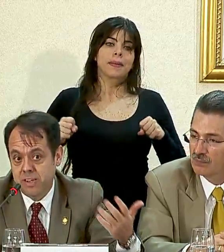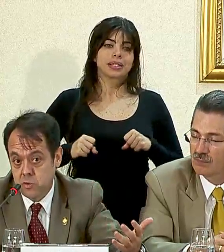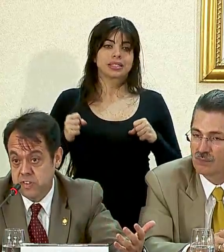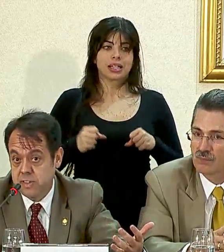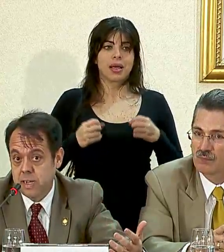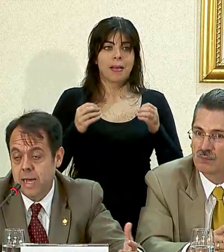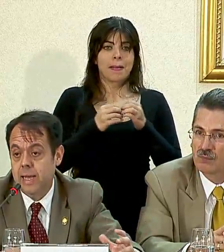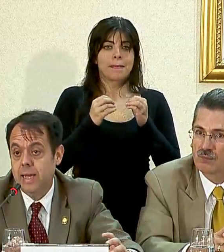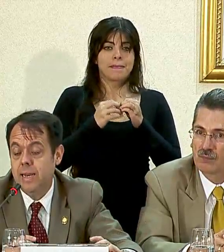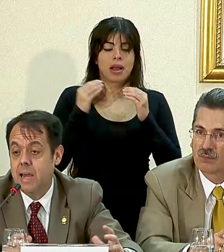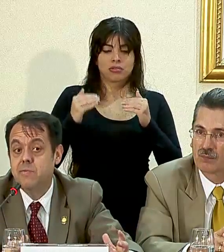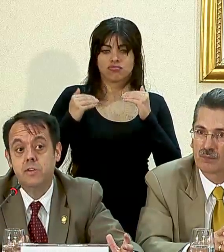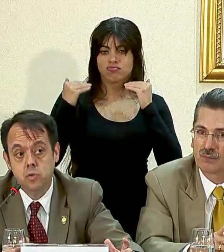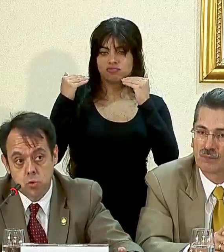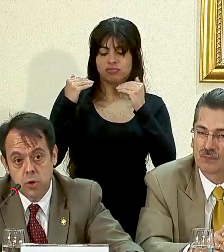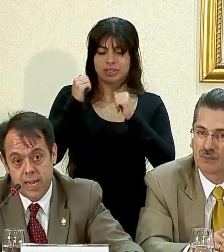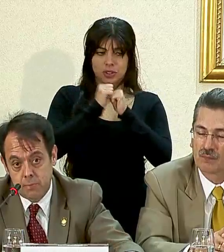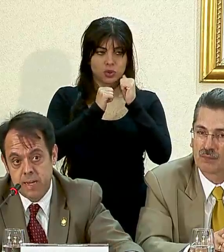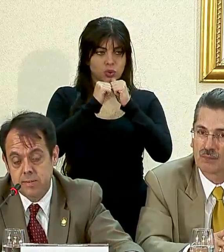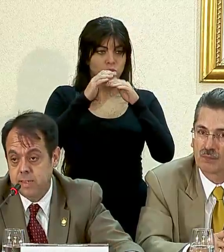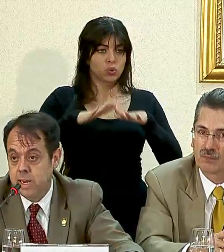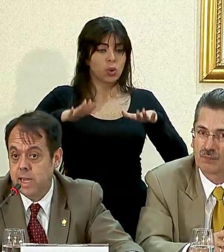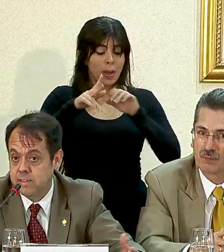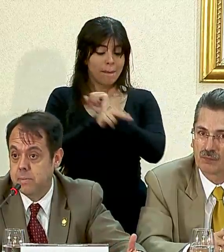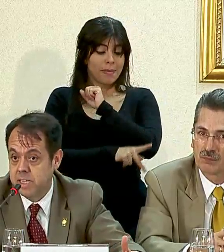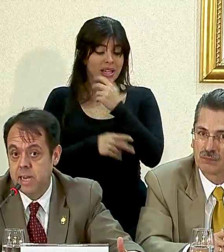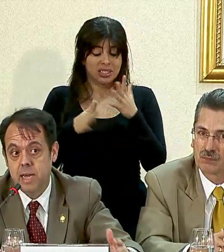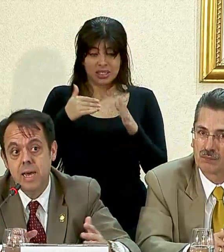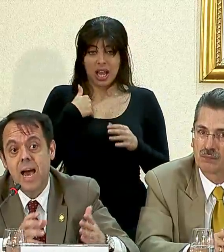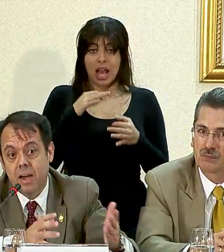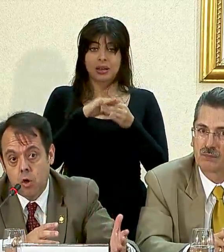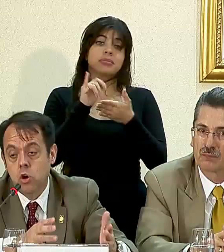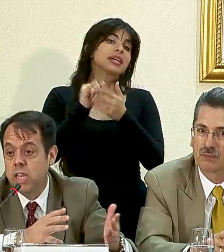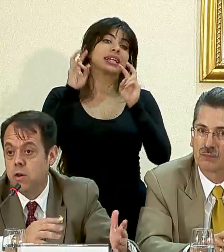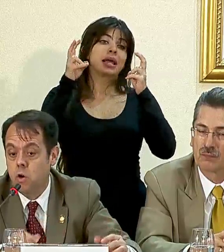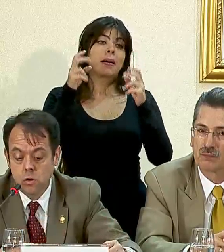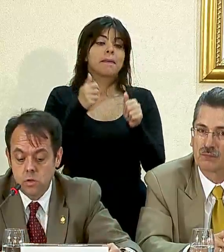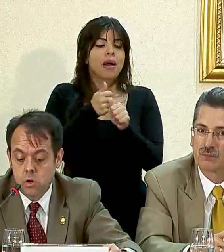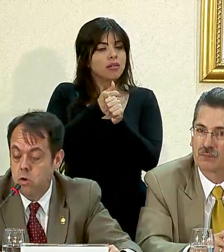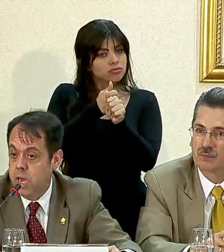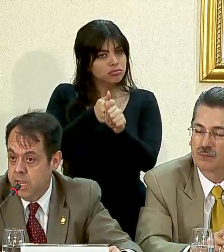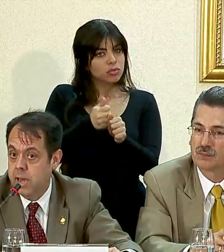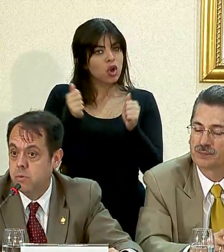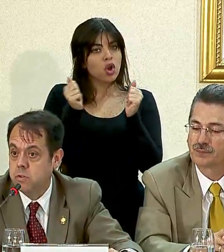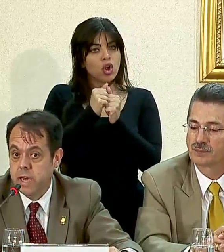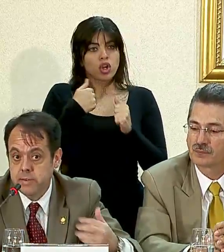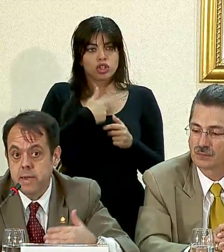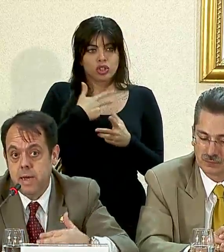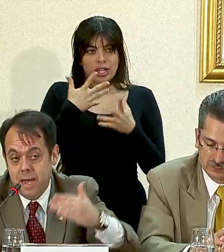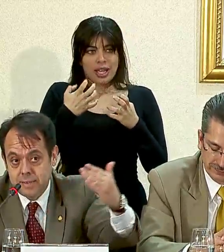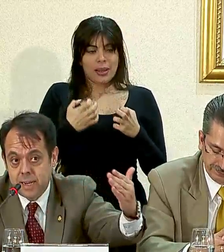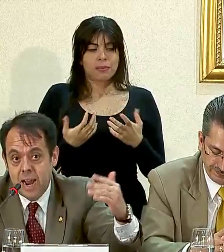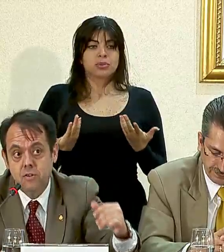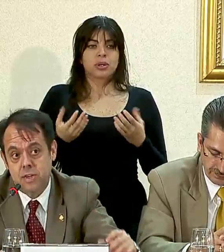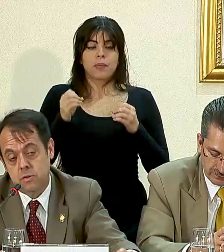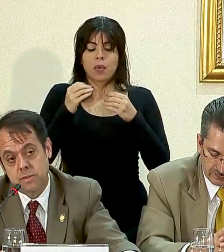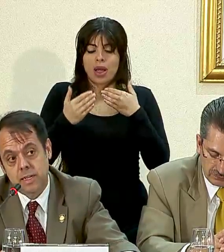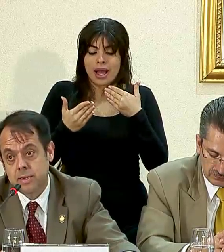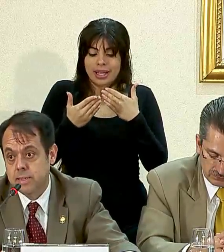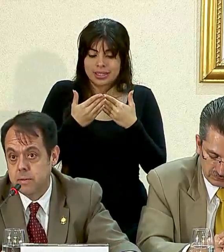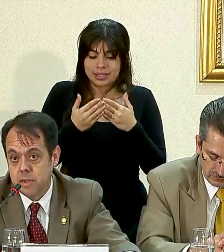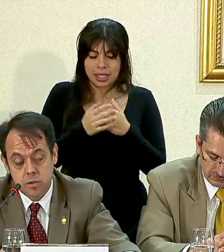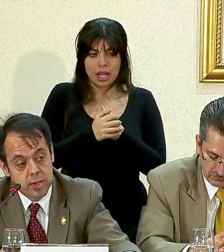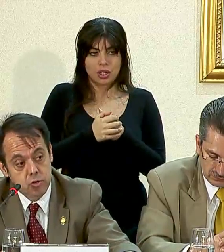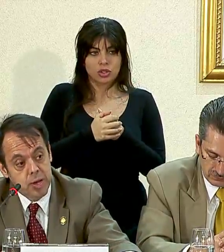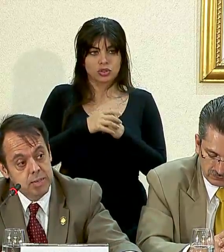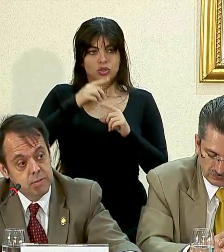hecho mucho más sofisticada la infraestructura que el país tiene en esta materia, acorde con lo que queremos, que es acercarnos a los